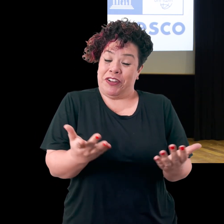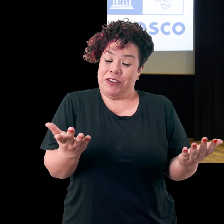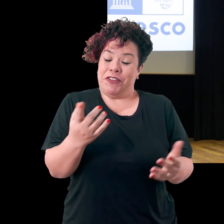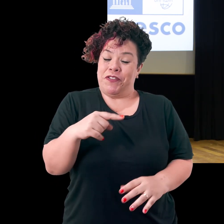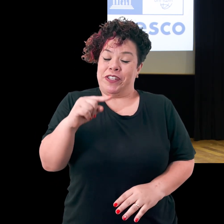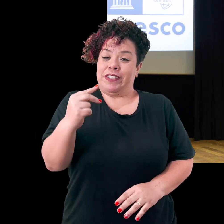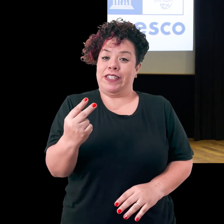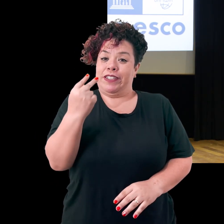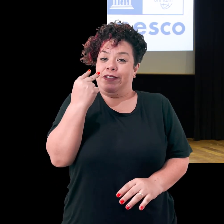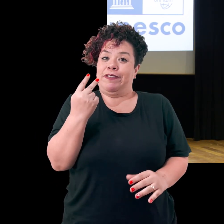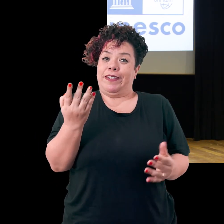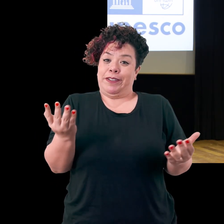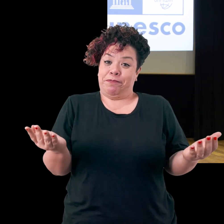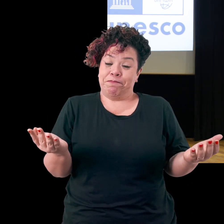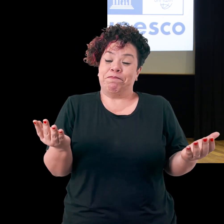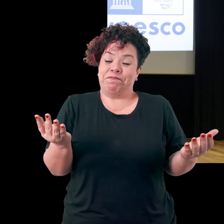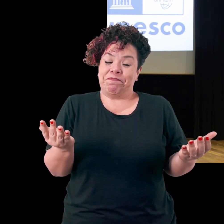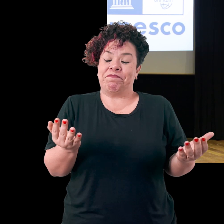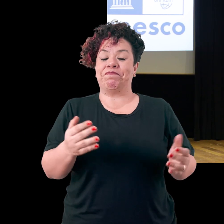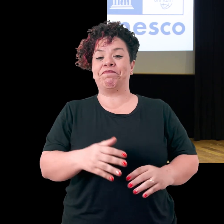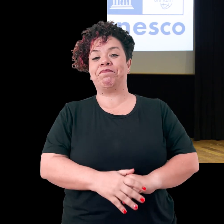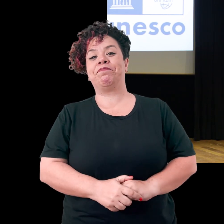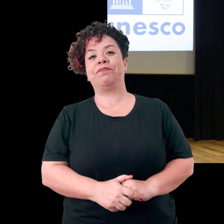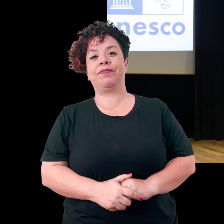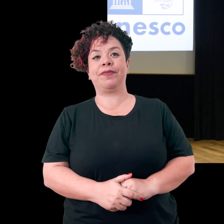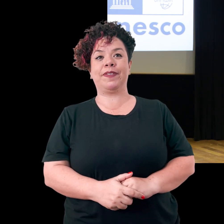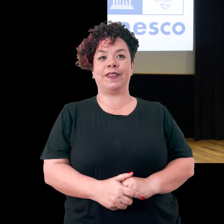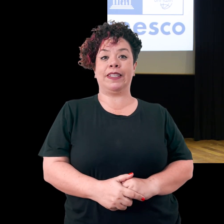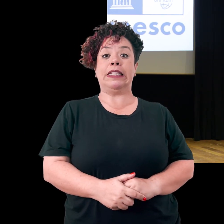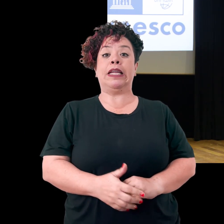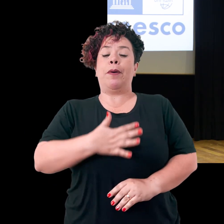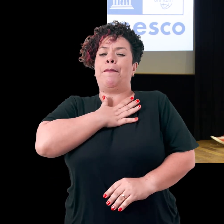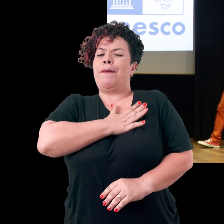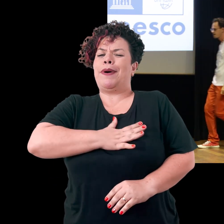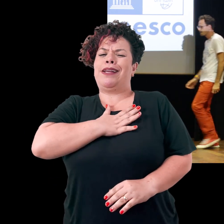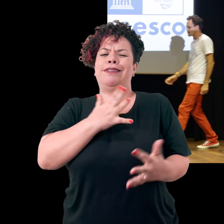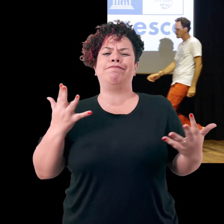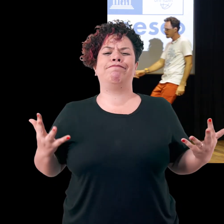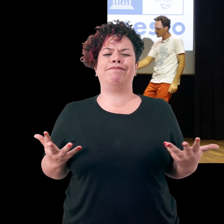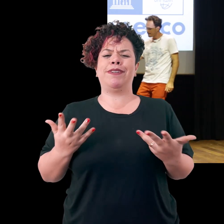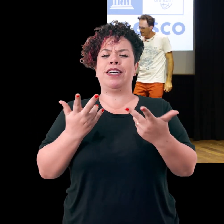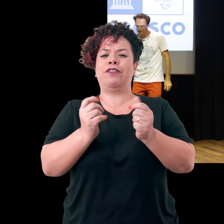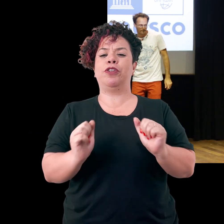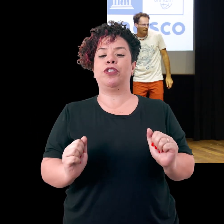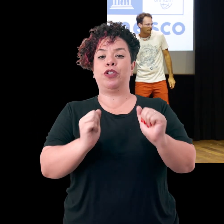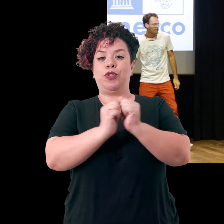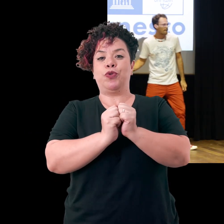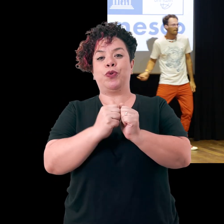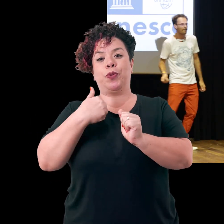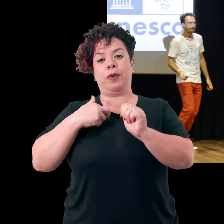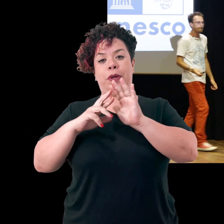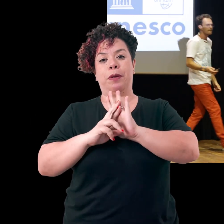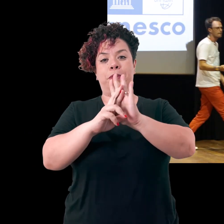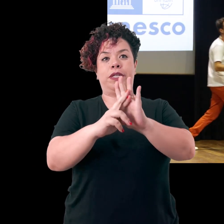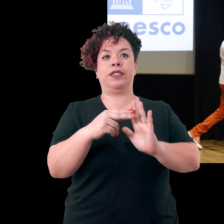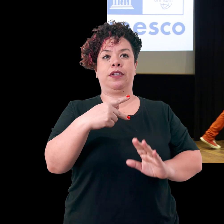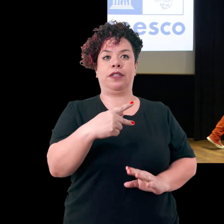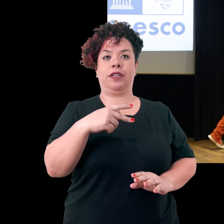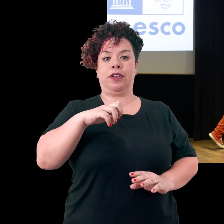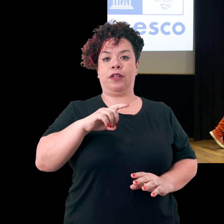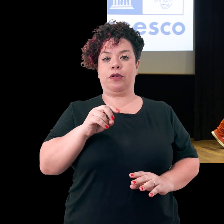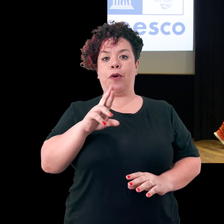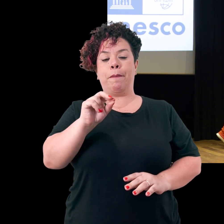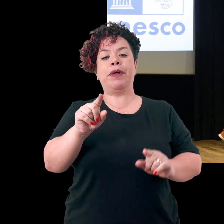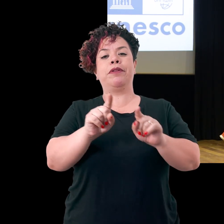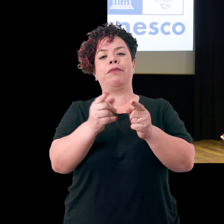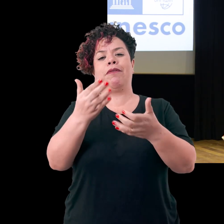Como vocês podem ver, né? Enfim. É um prazer imenso estar aqui, em nome do Pedro. Queria agradecer a todo mundo